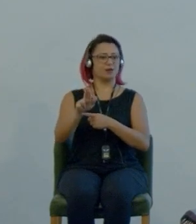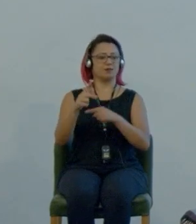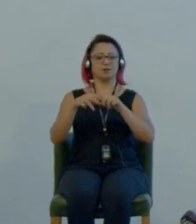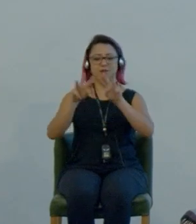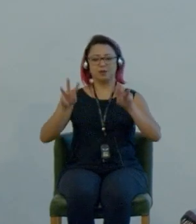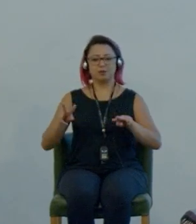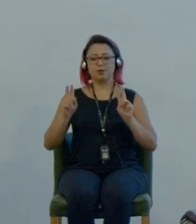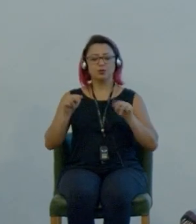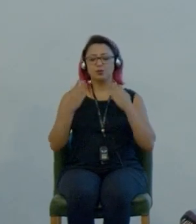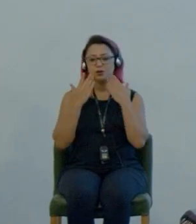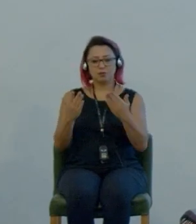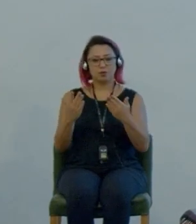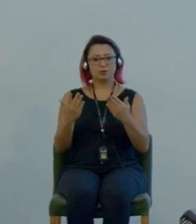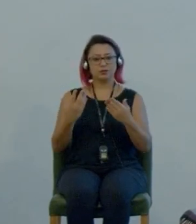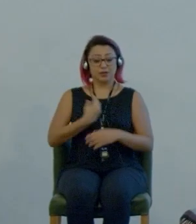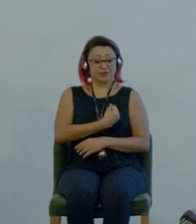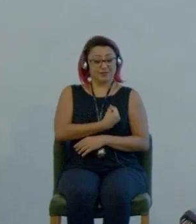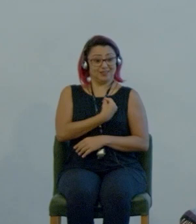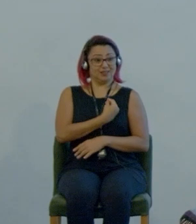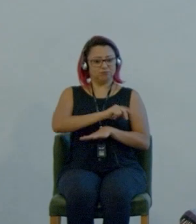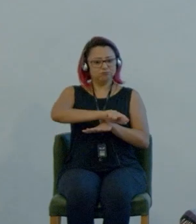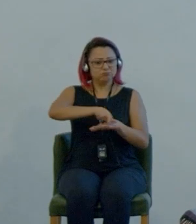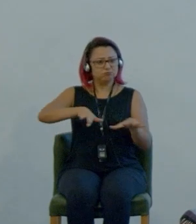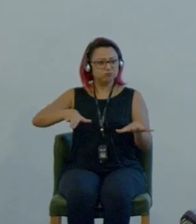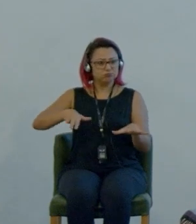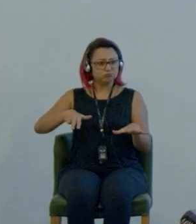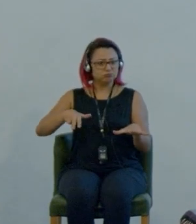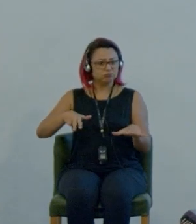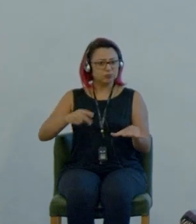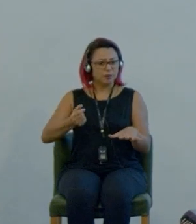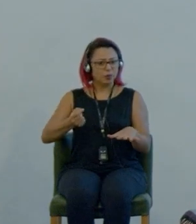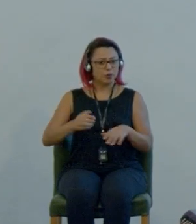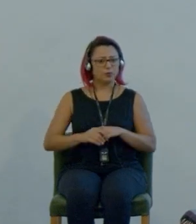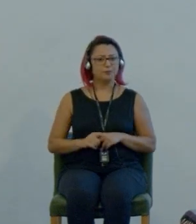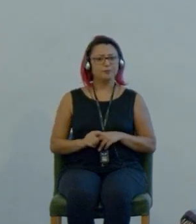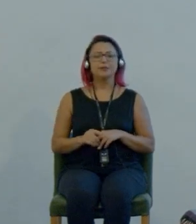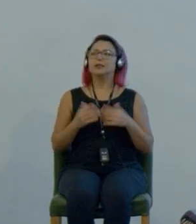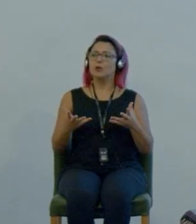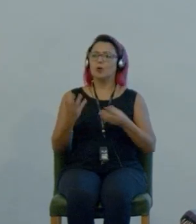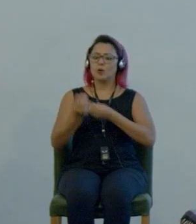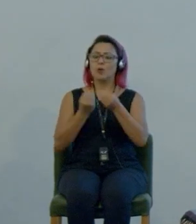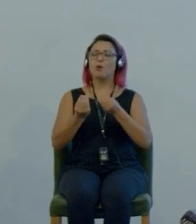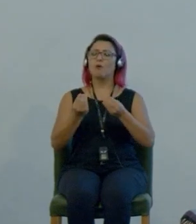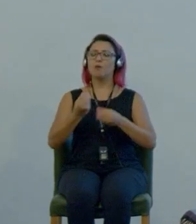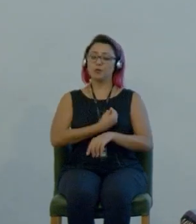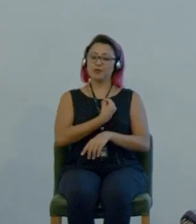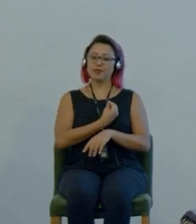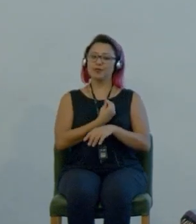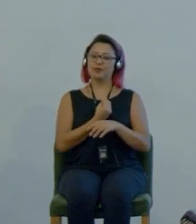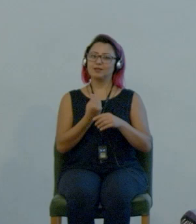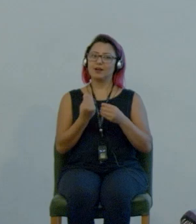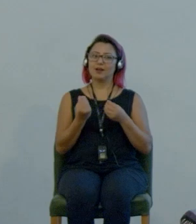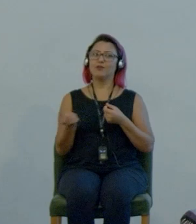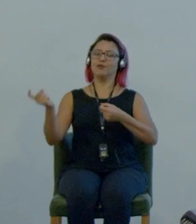Très peu, les êtres vivants. Et donc, comment les repeupler, ces cartes? Pourquoi